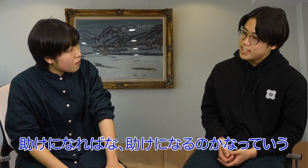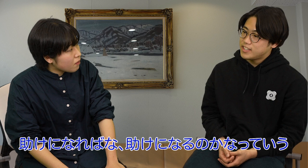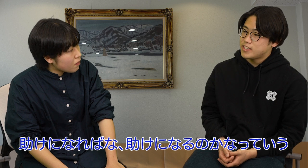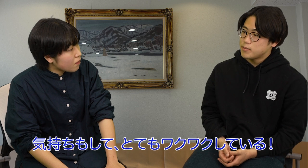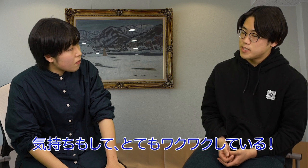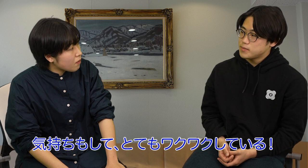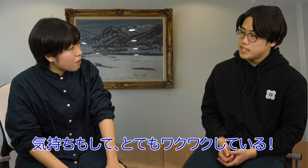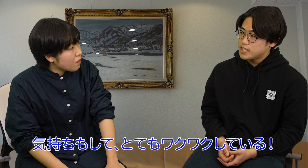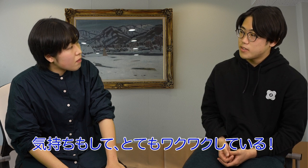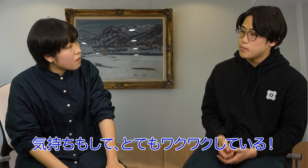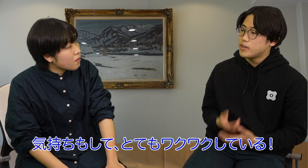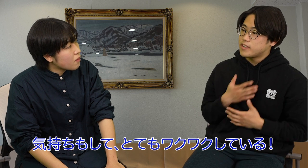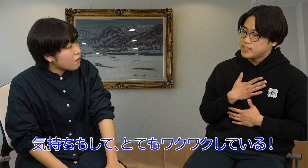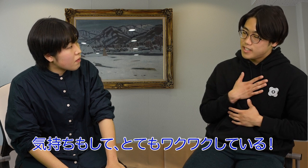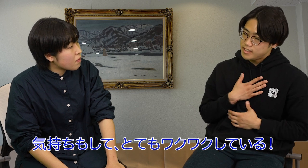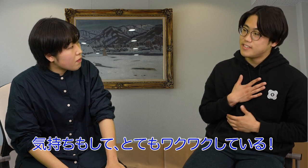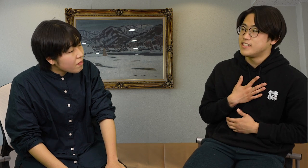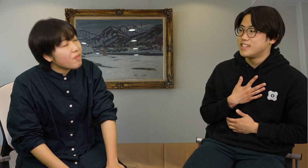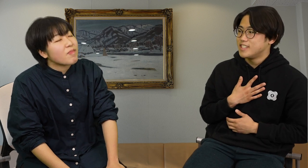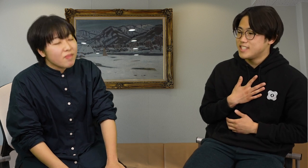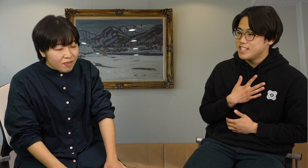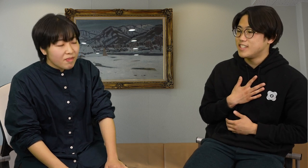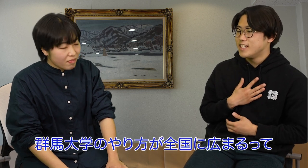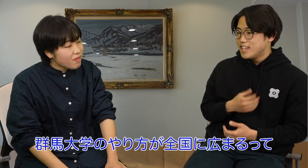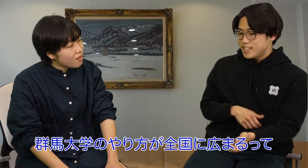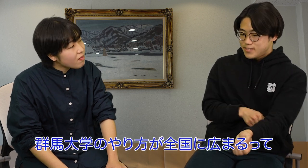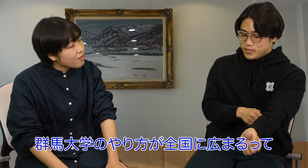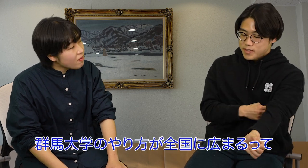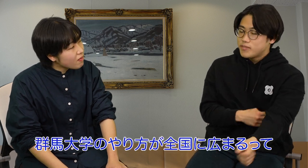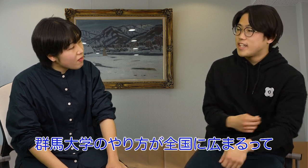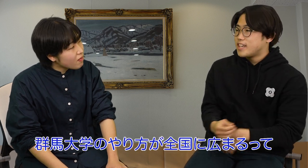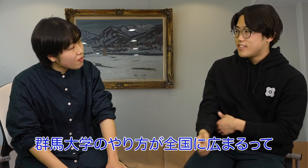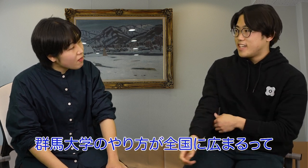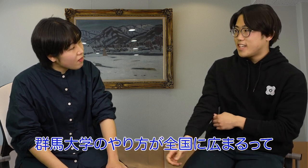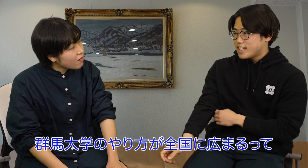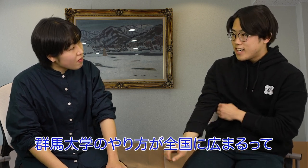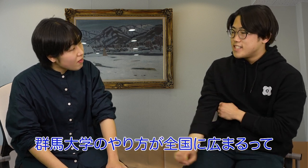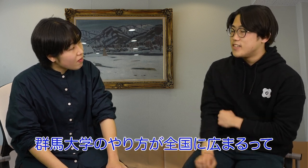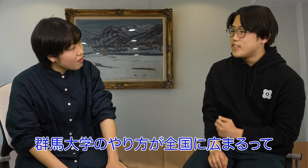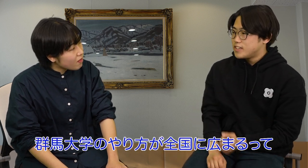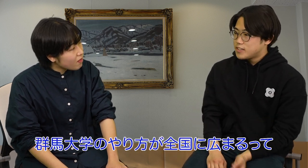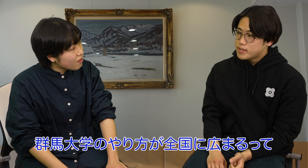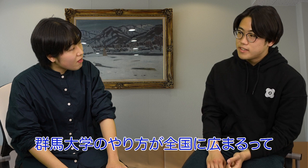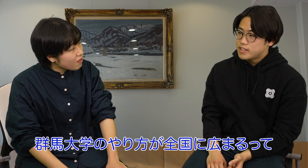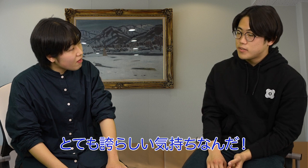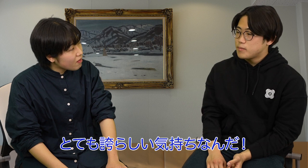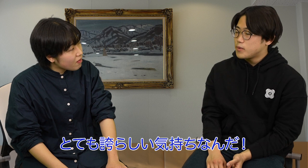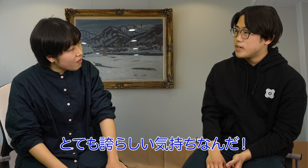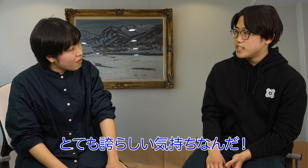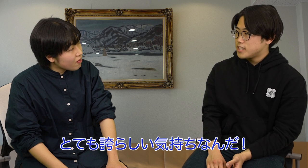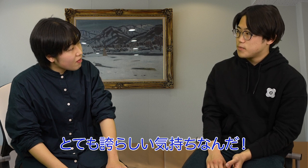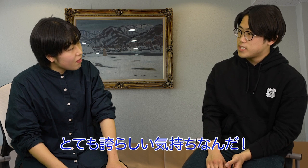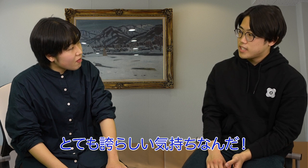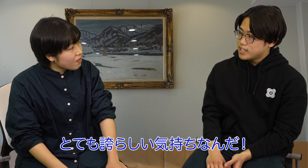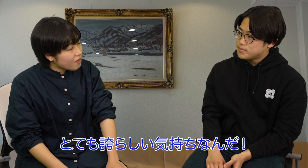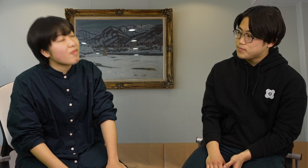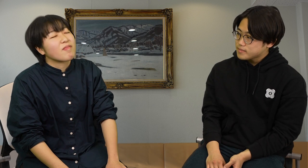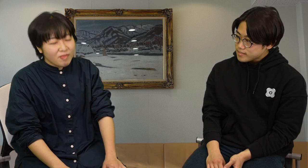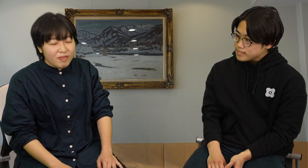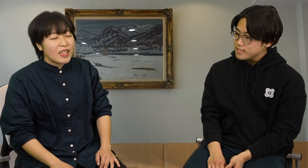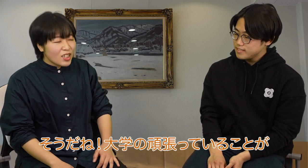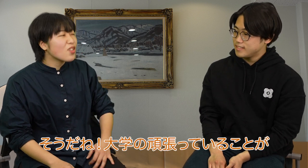助けになるのかなっていう気持ちもして、とてもワクワクしてるし、群馬大学のやり方が全国に広まるってとても誇らしい気持ちなん